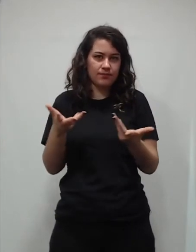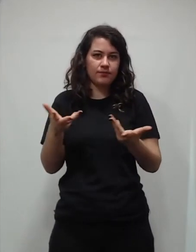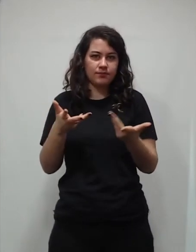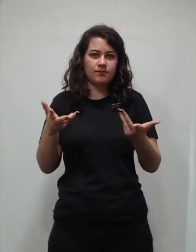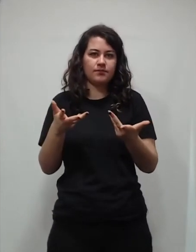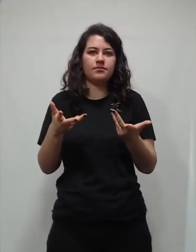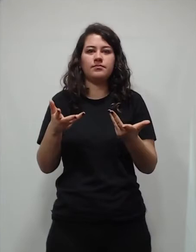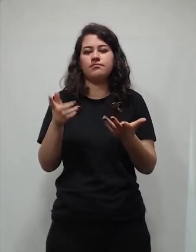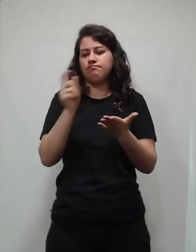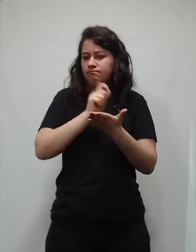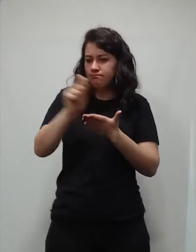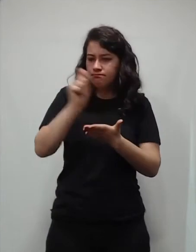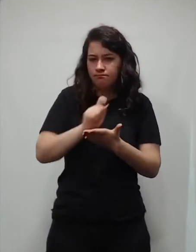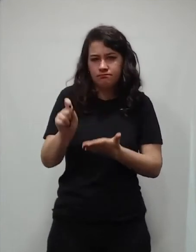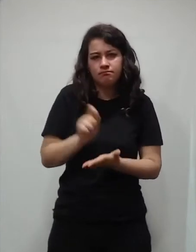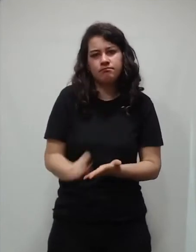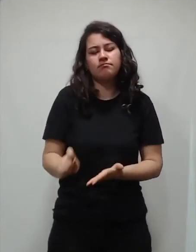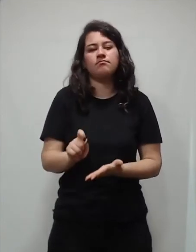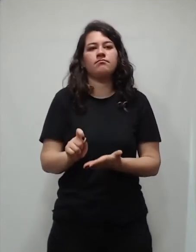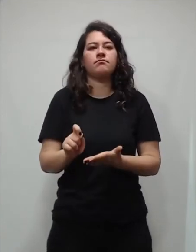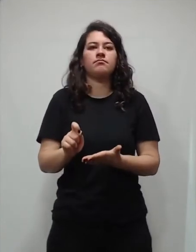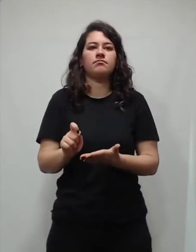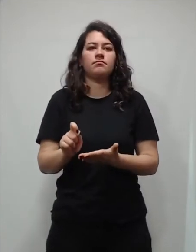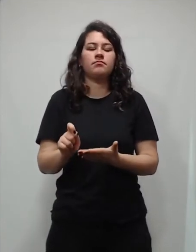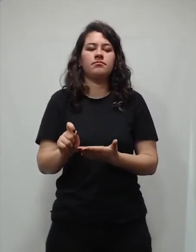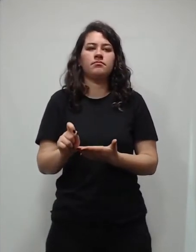las nosografías y en los